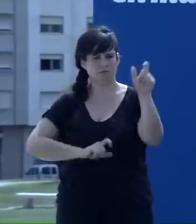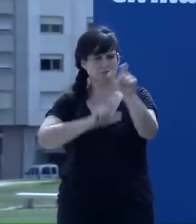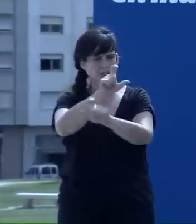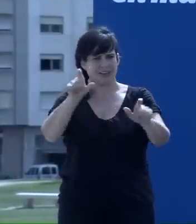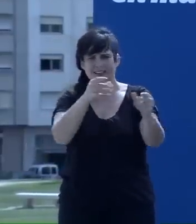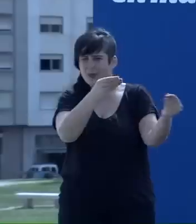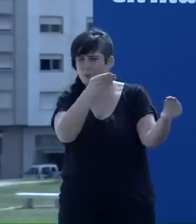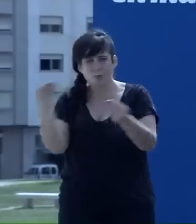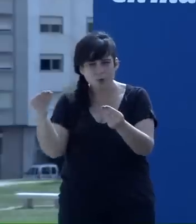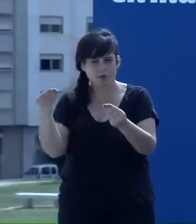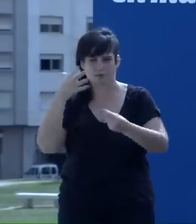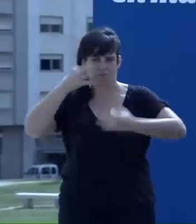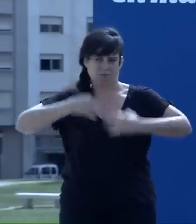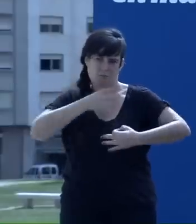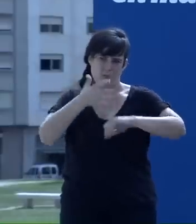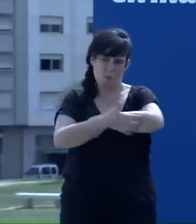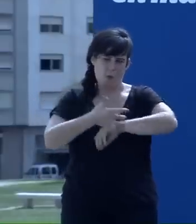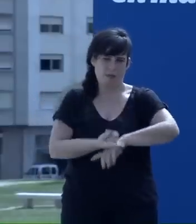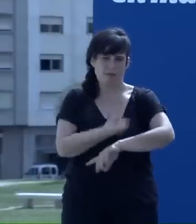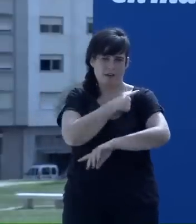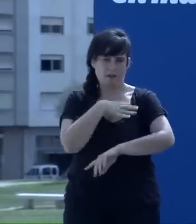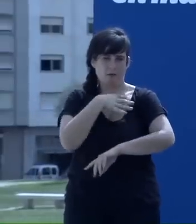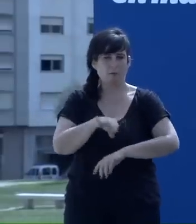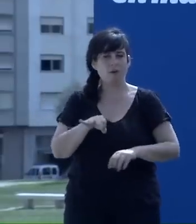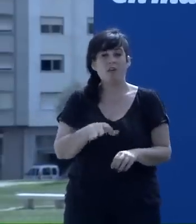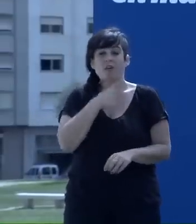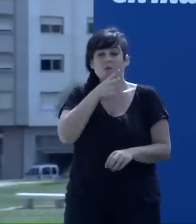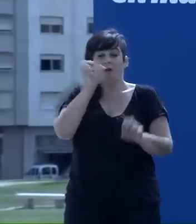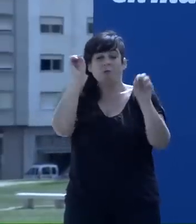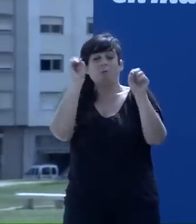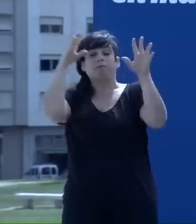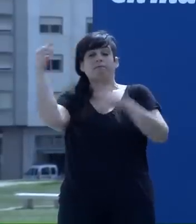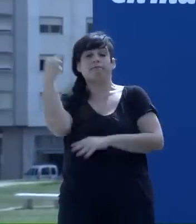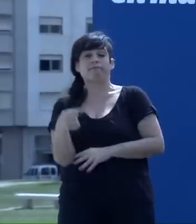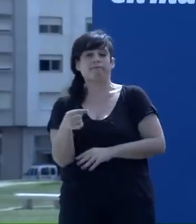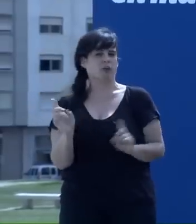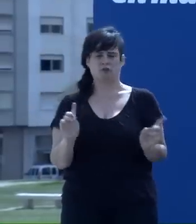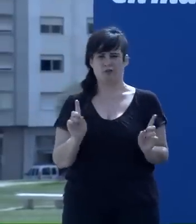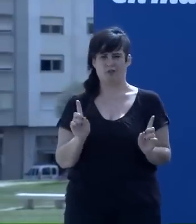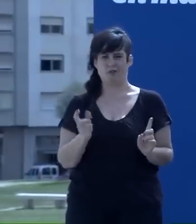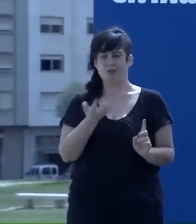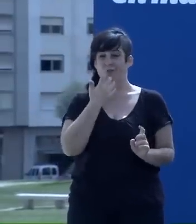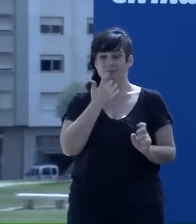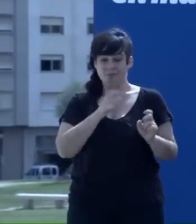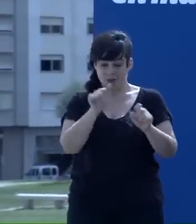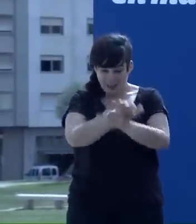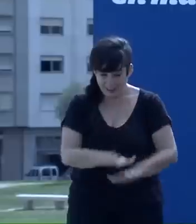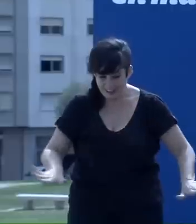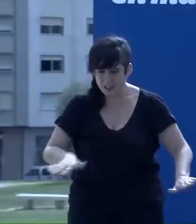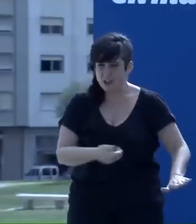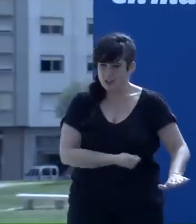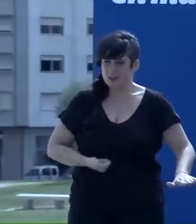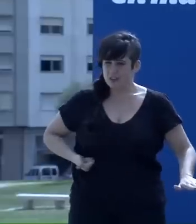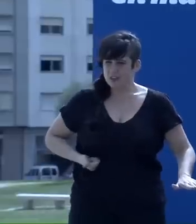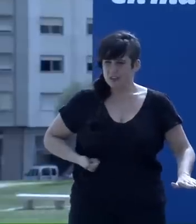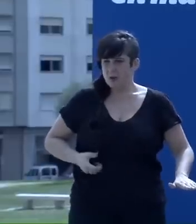pobreza extrema. Porque non é unha maldición que haxa nenos desnutridos. Iso non é unha maldición divina. Iso